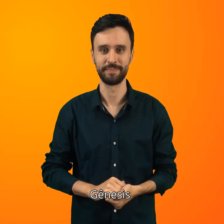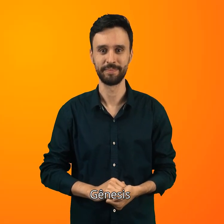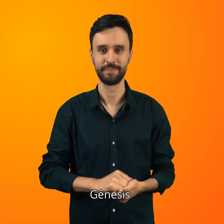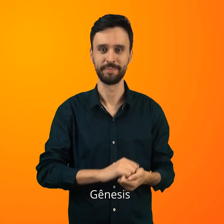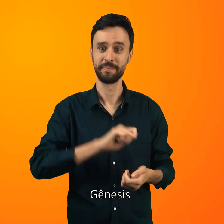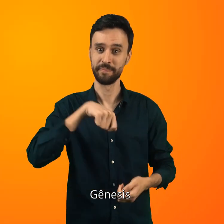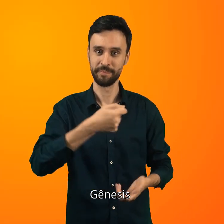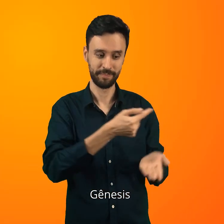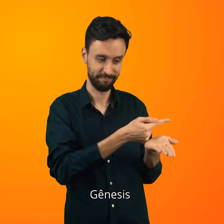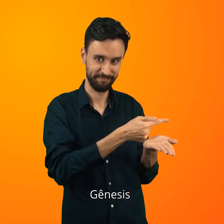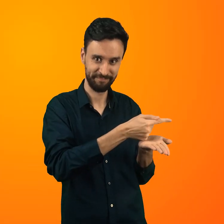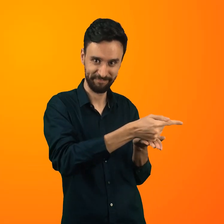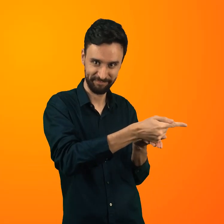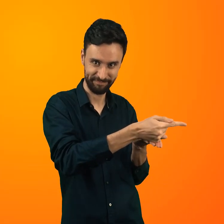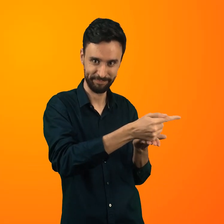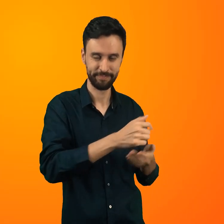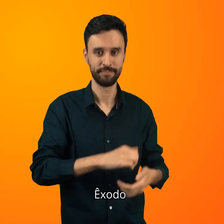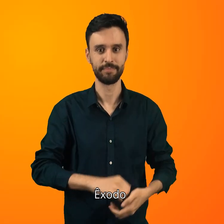Gênesis.